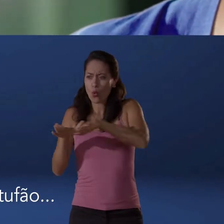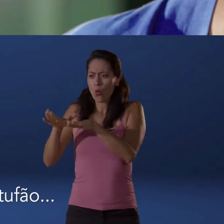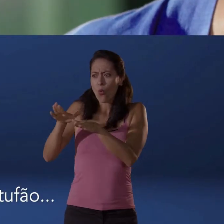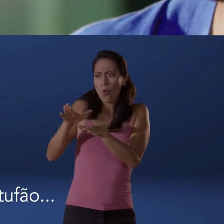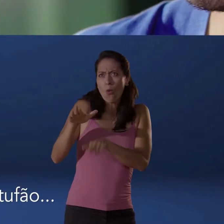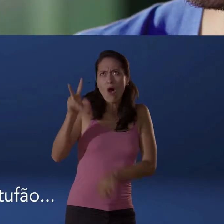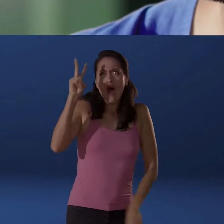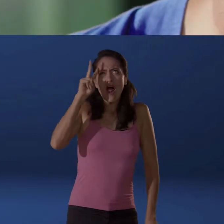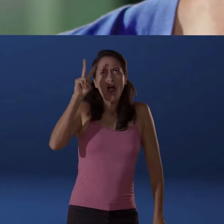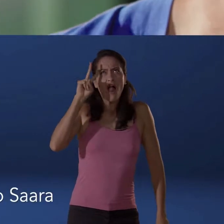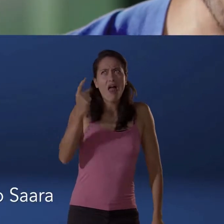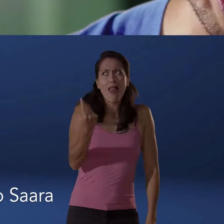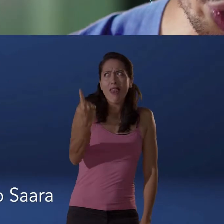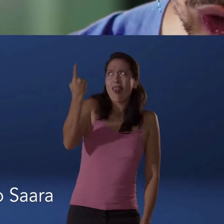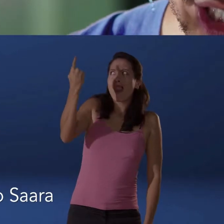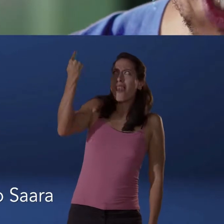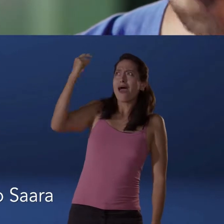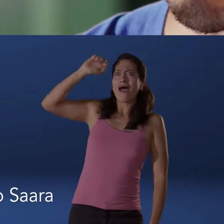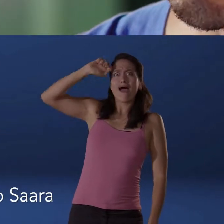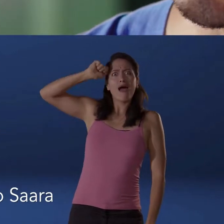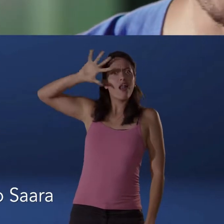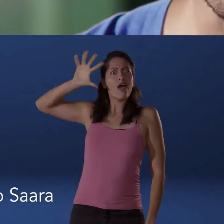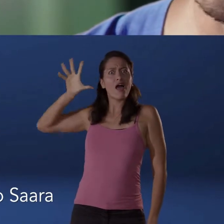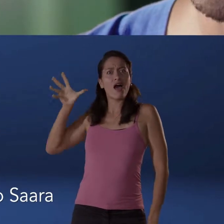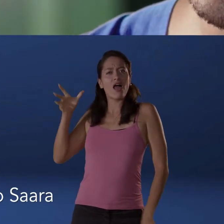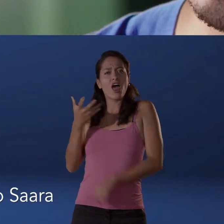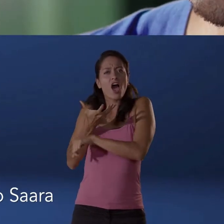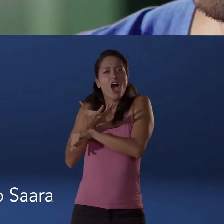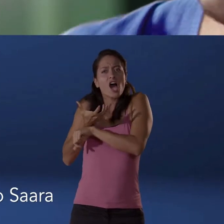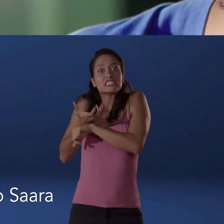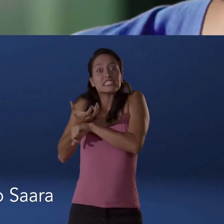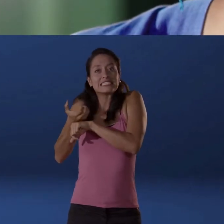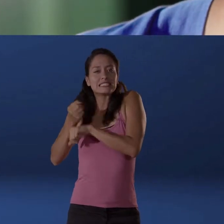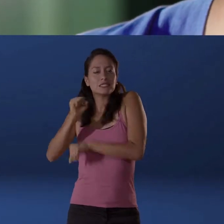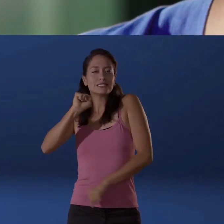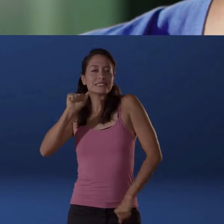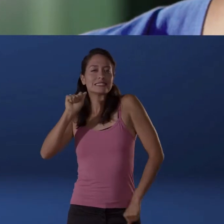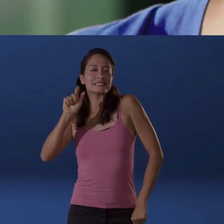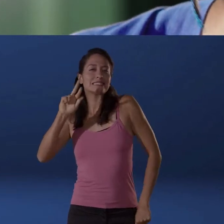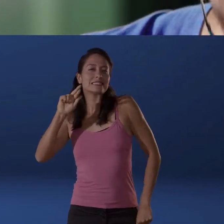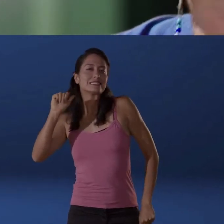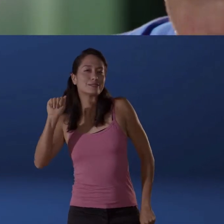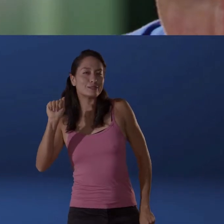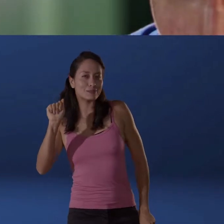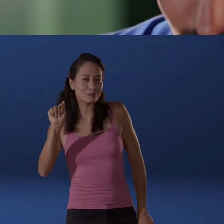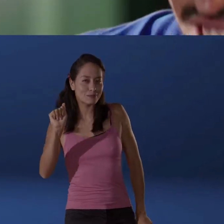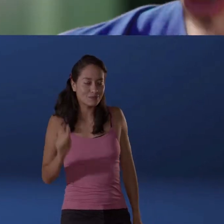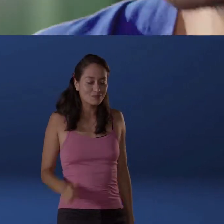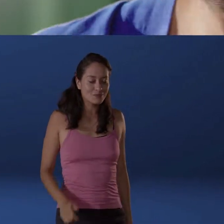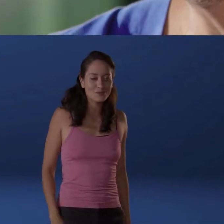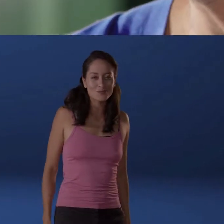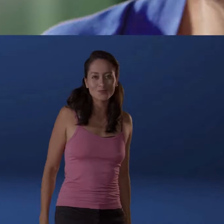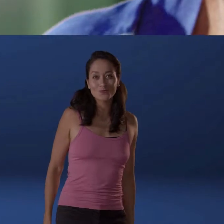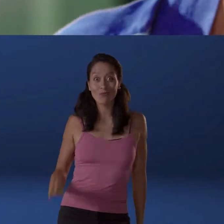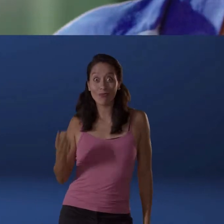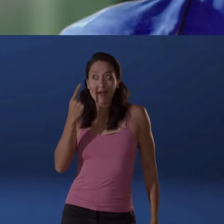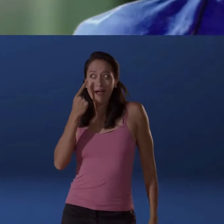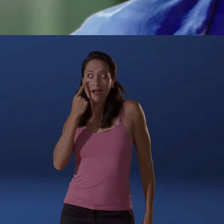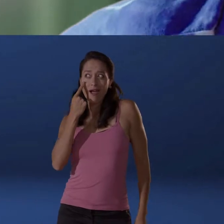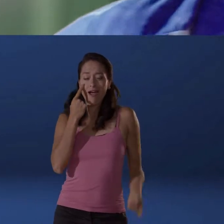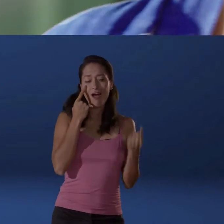e tufão, negro deserto do Saara, oju oyo, oju